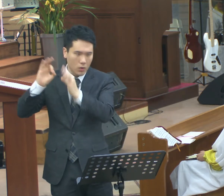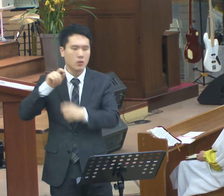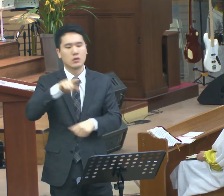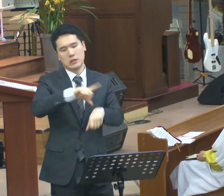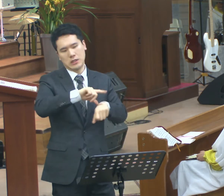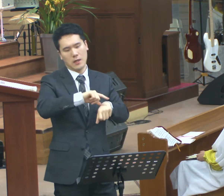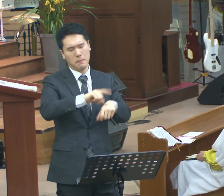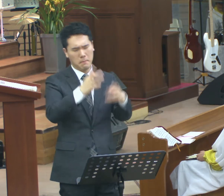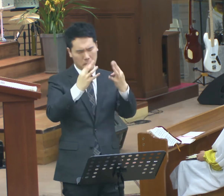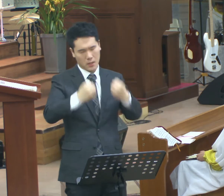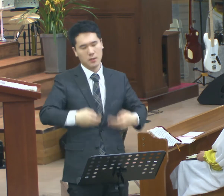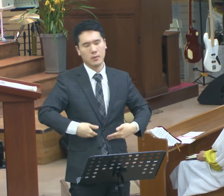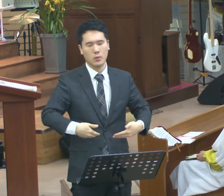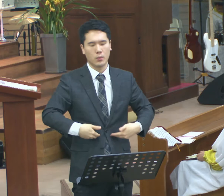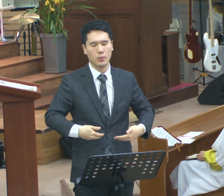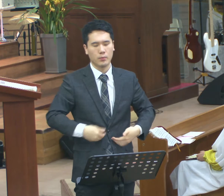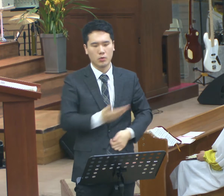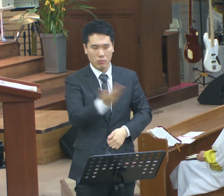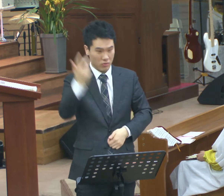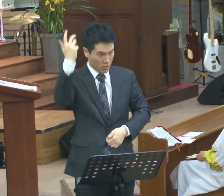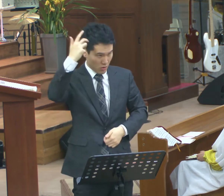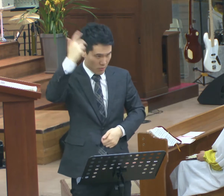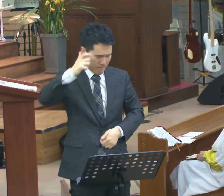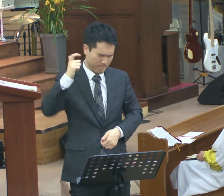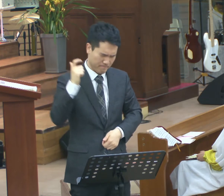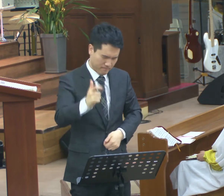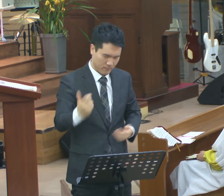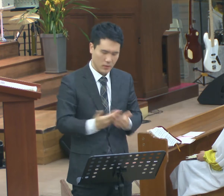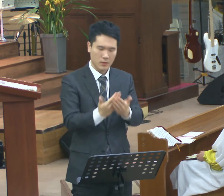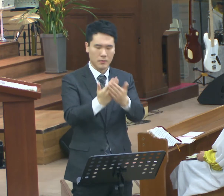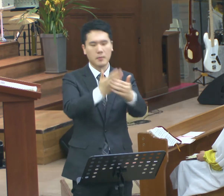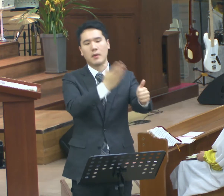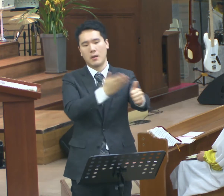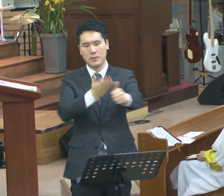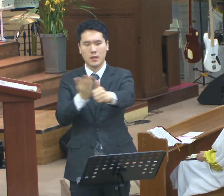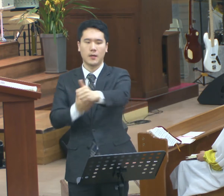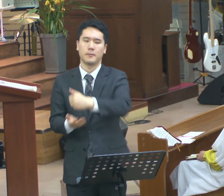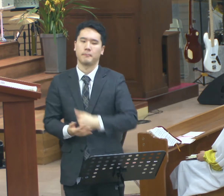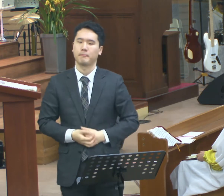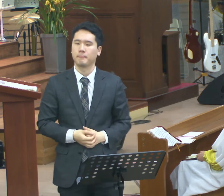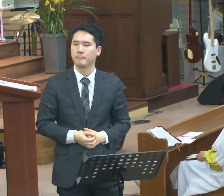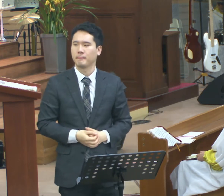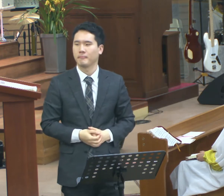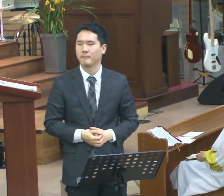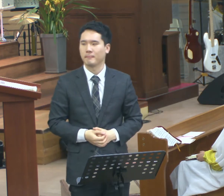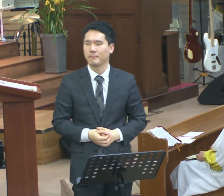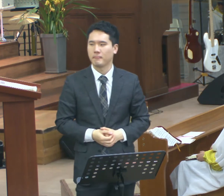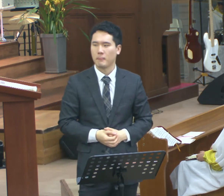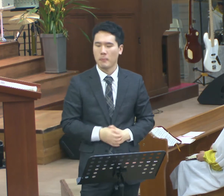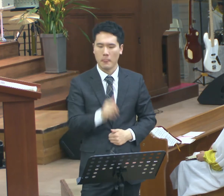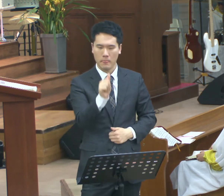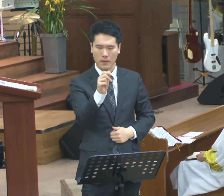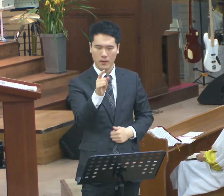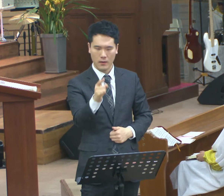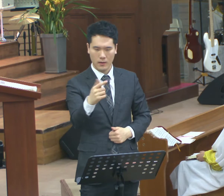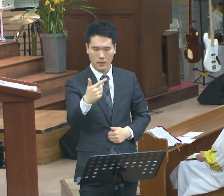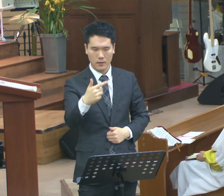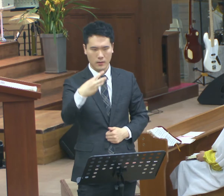되므로 영적으로 강해지시는 성도들이 되시기를 바랍니다. 헨리 나우엔이